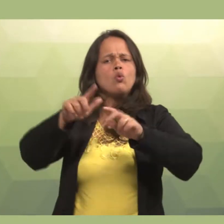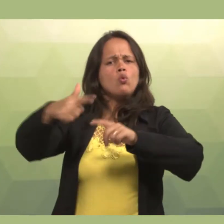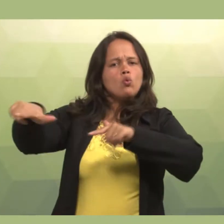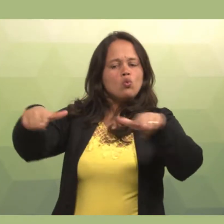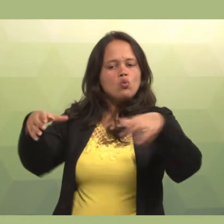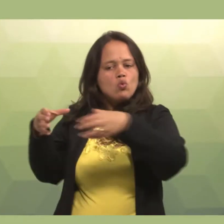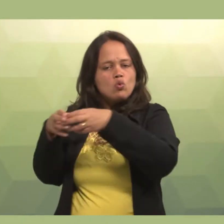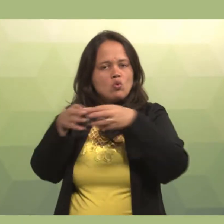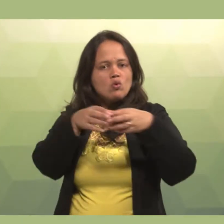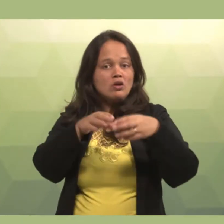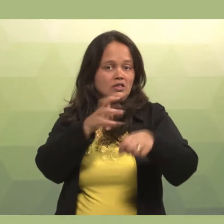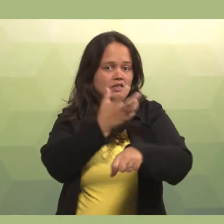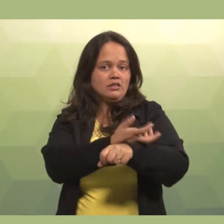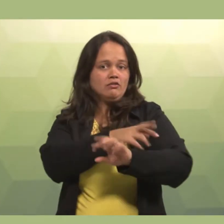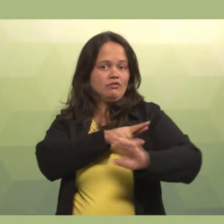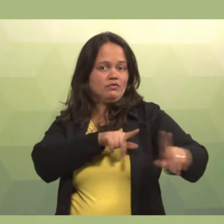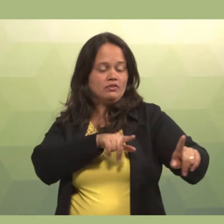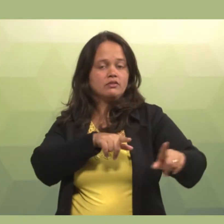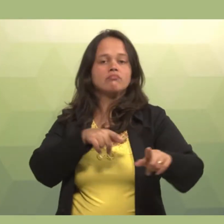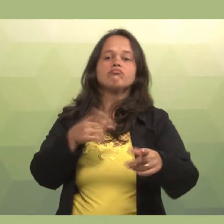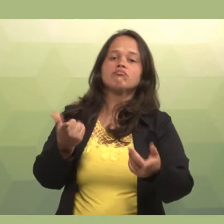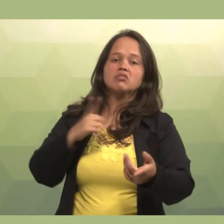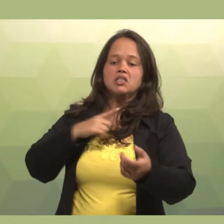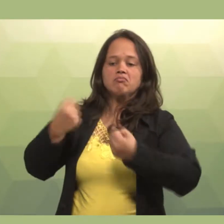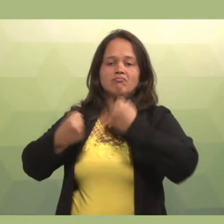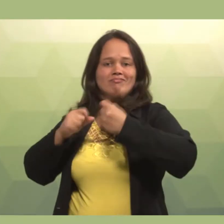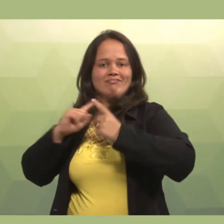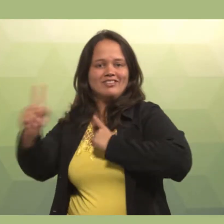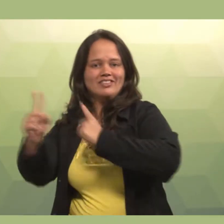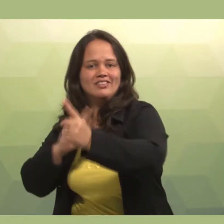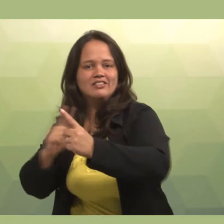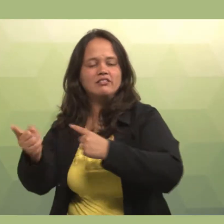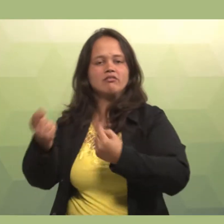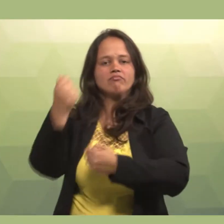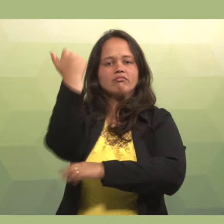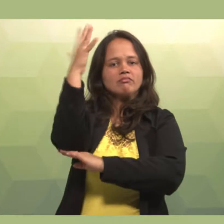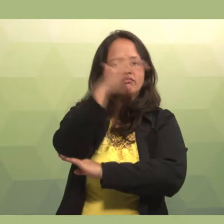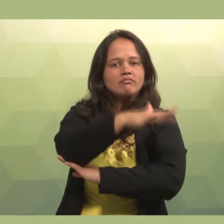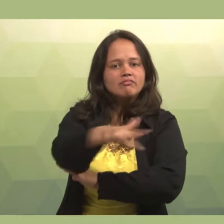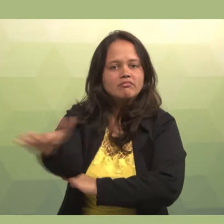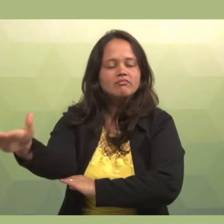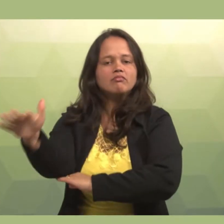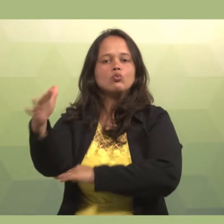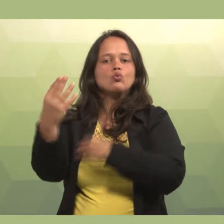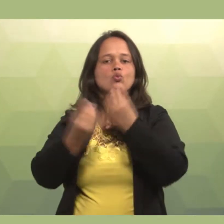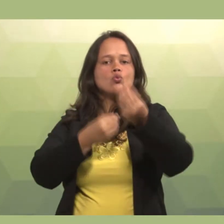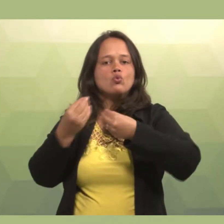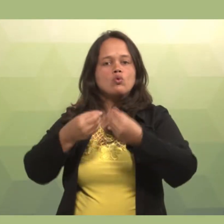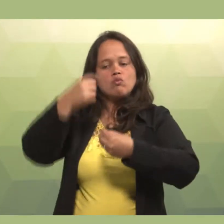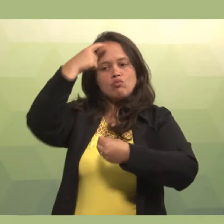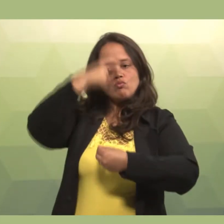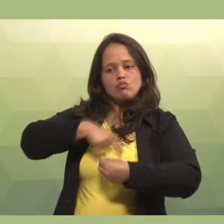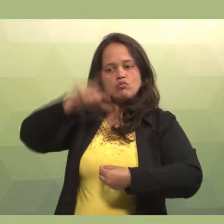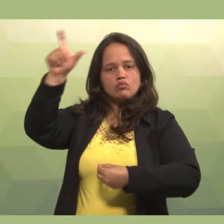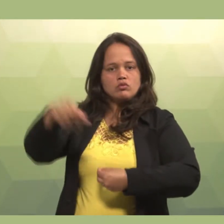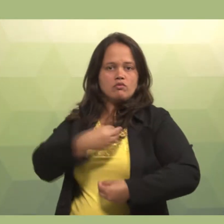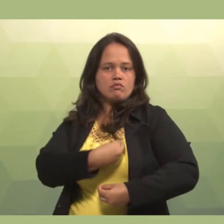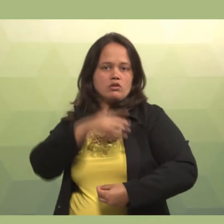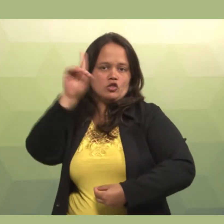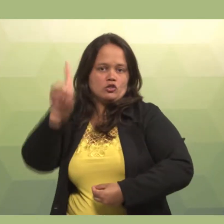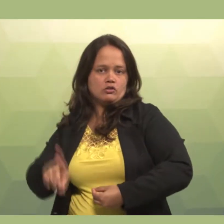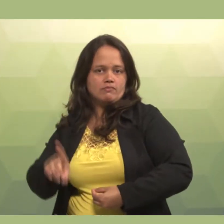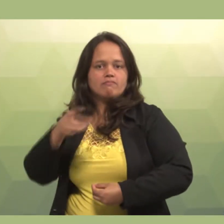como temas relativos ao trânsito, ao meio ambiente e à condição e direitos do idoso.